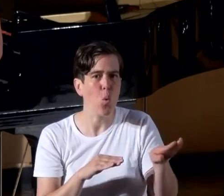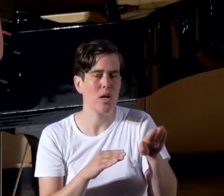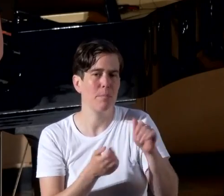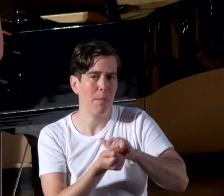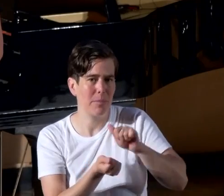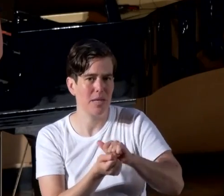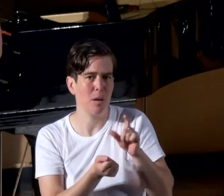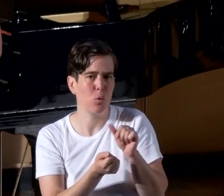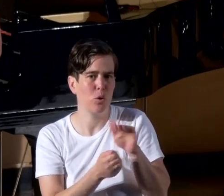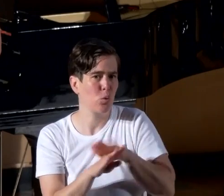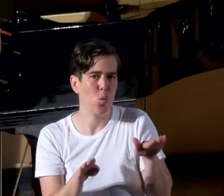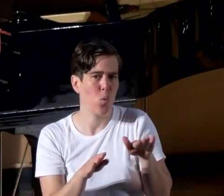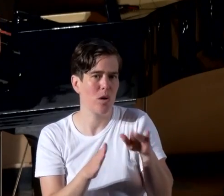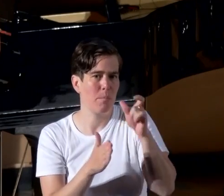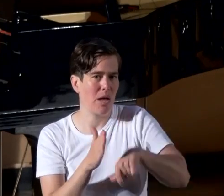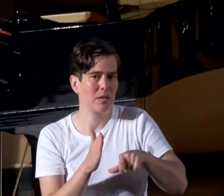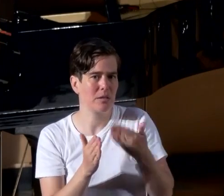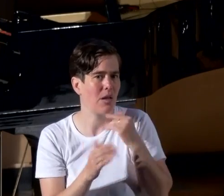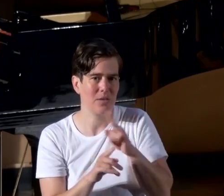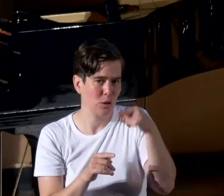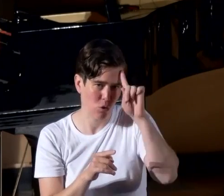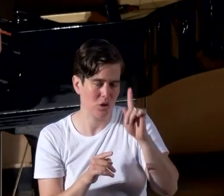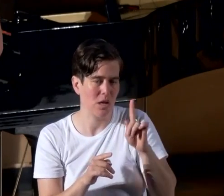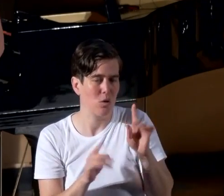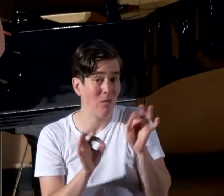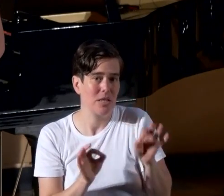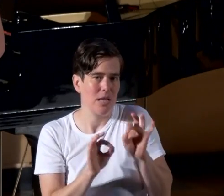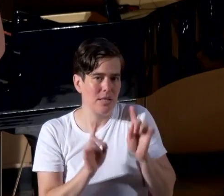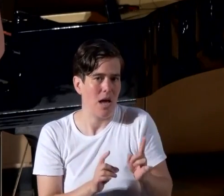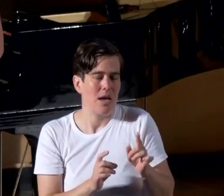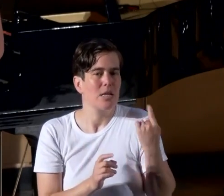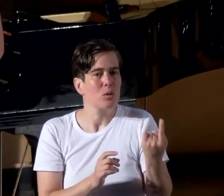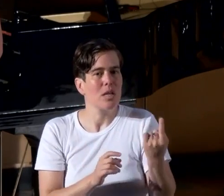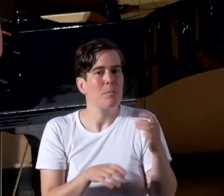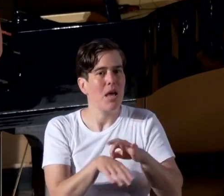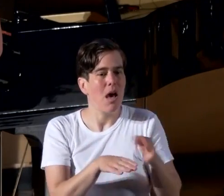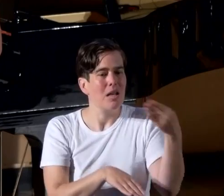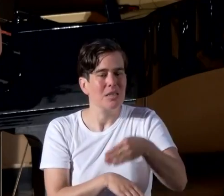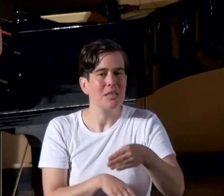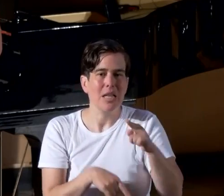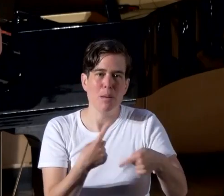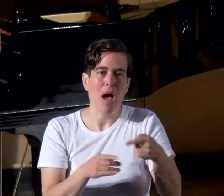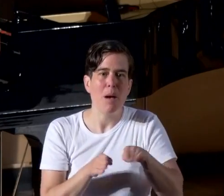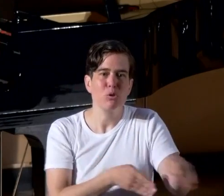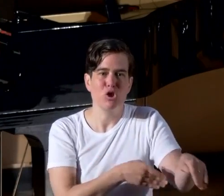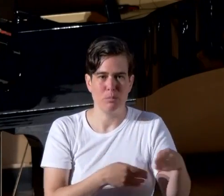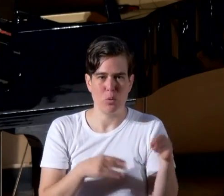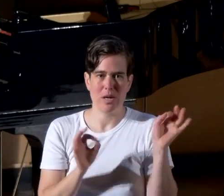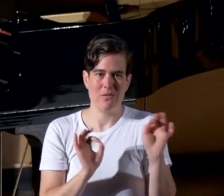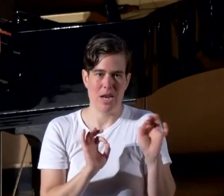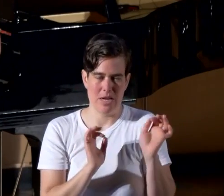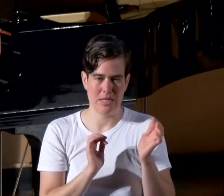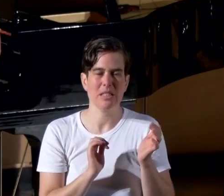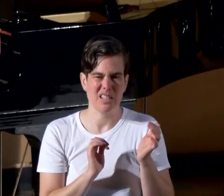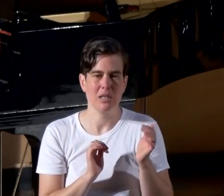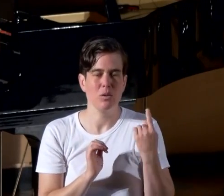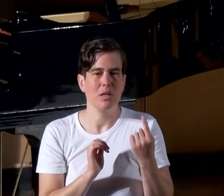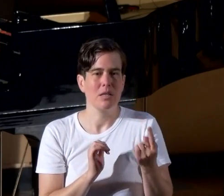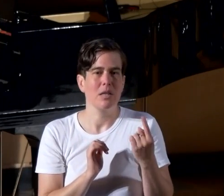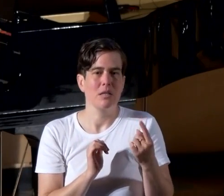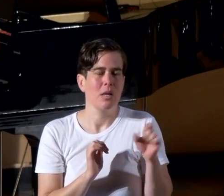ohne Aufenthaltsstatus. Diese Menschen riskieren mit jedem Arztbesuch ihre Abschiebung. Deshalb vermeiden viele, zum Arzt zu gehen und